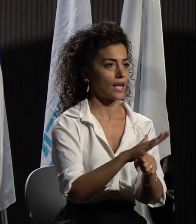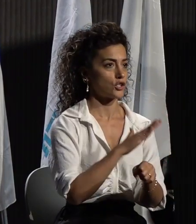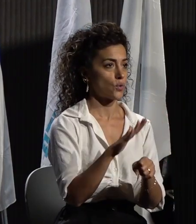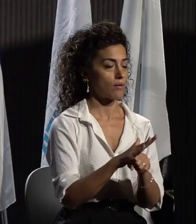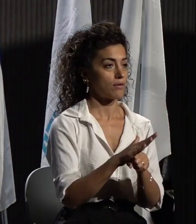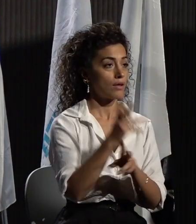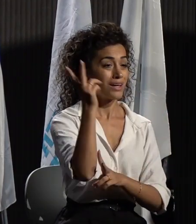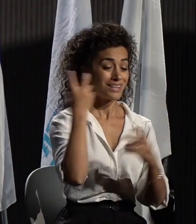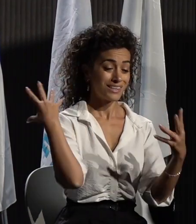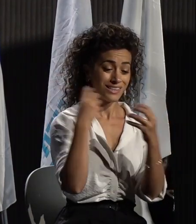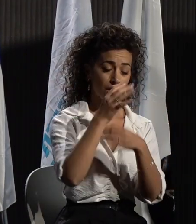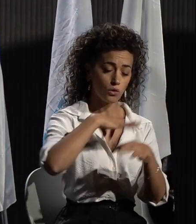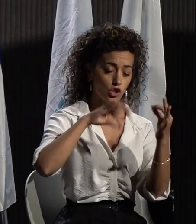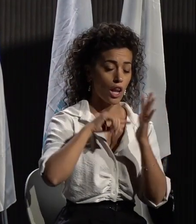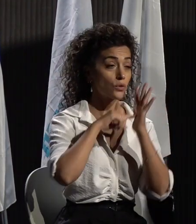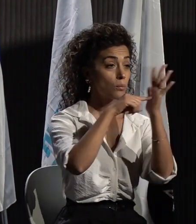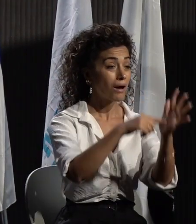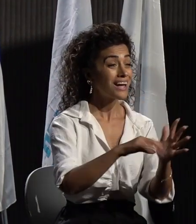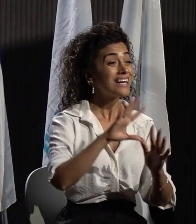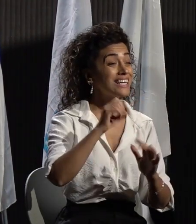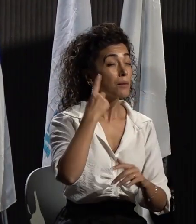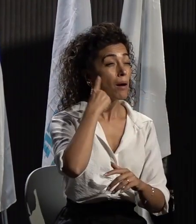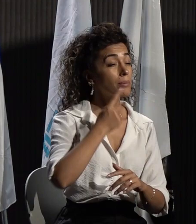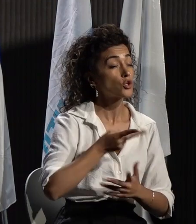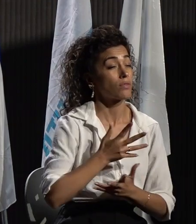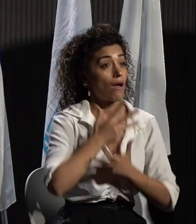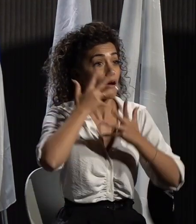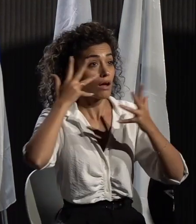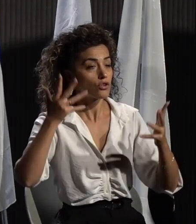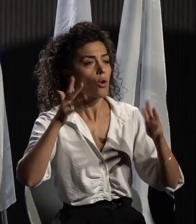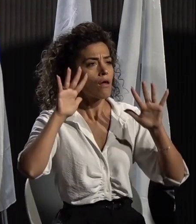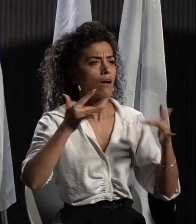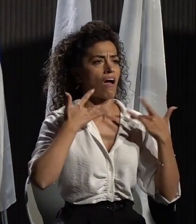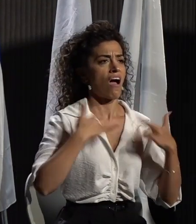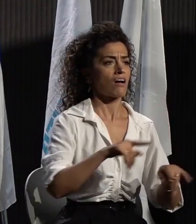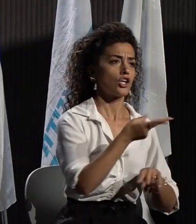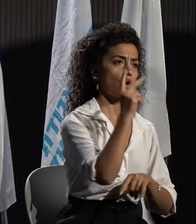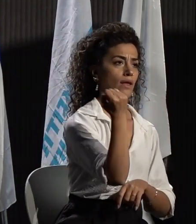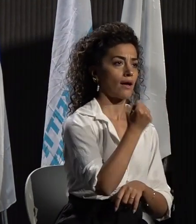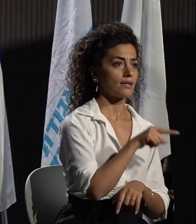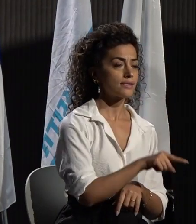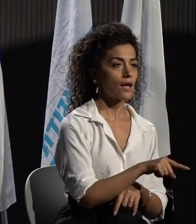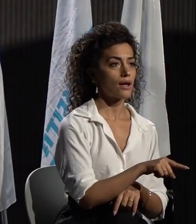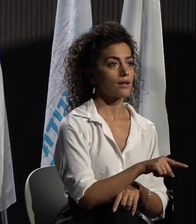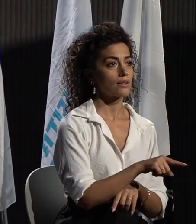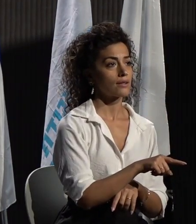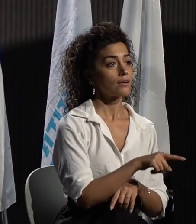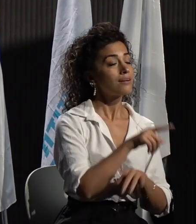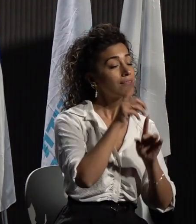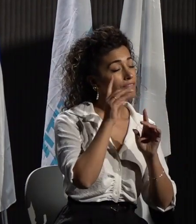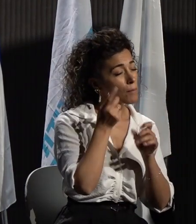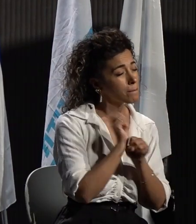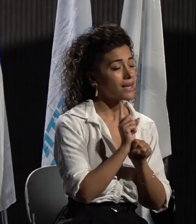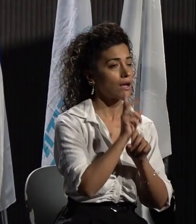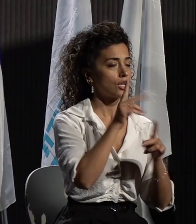הניסיון מלמד, שכגודל הפשע, כן עומק ההכחשה, וכן מיידיות